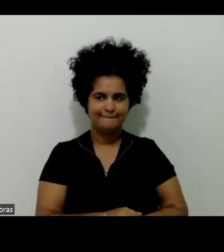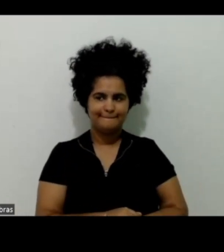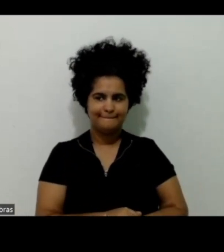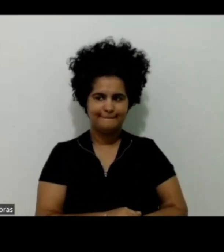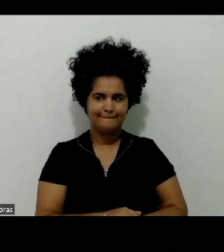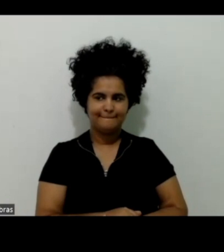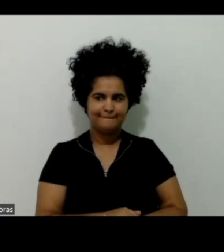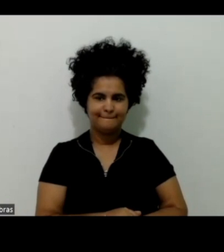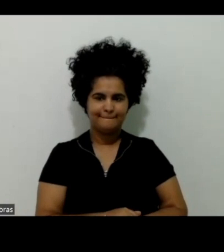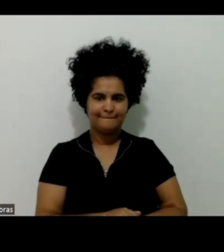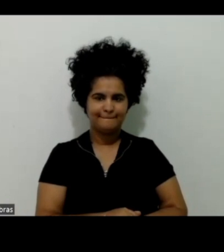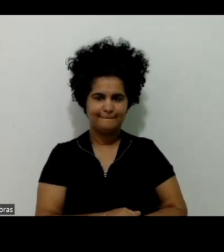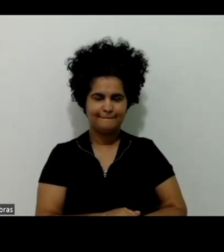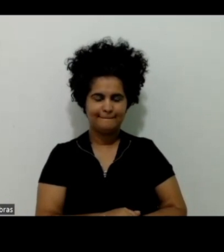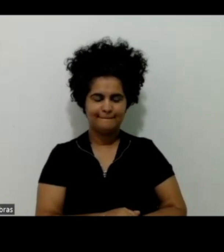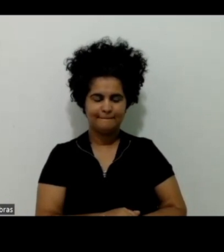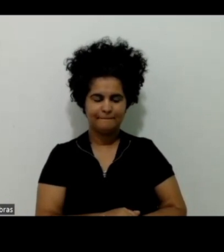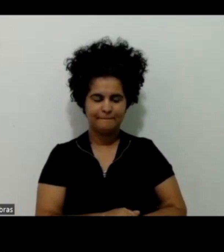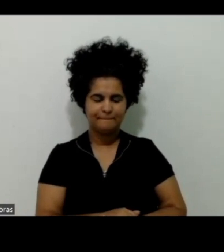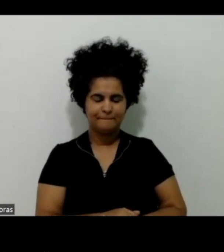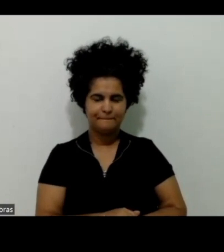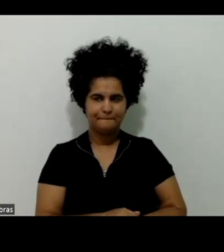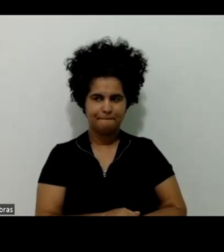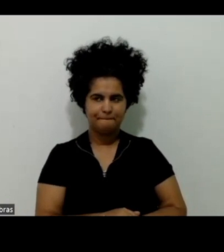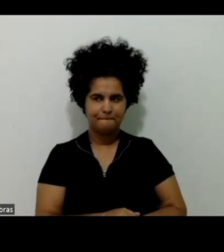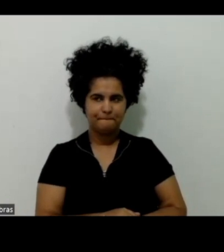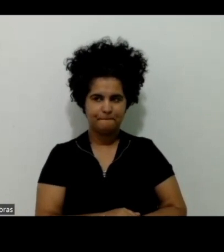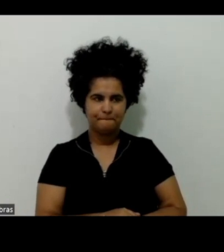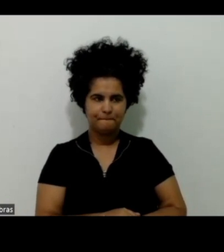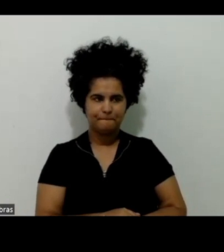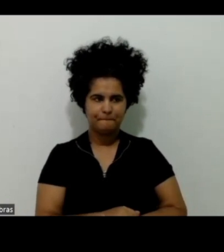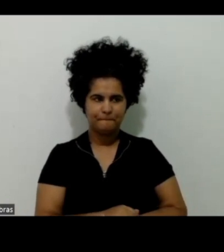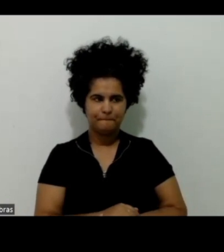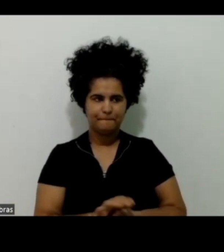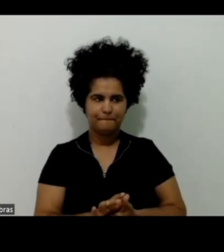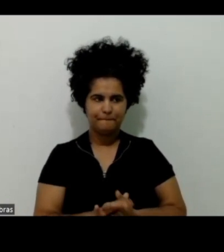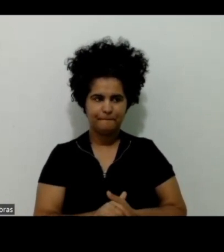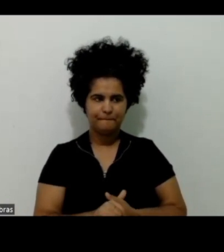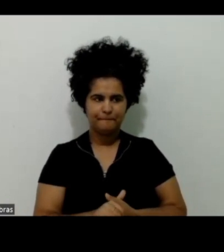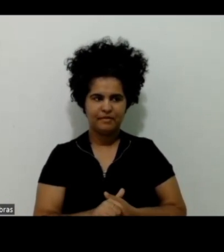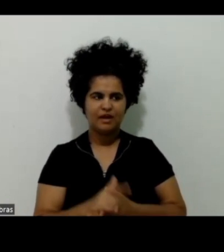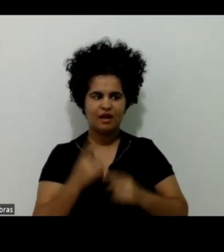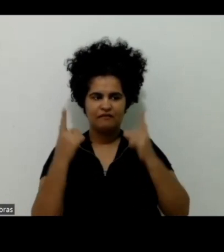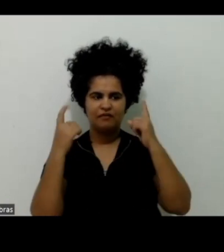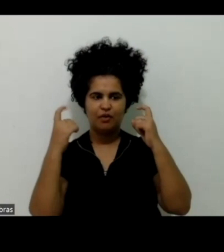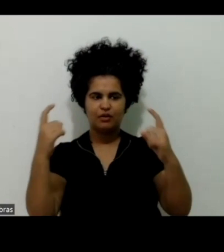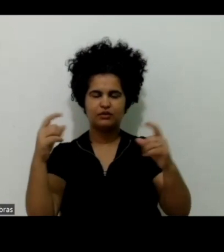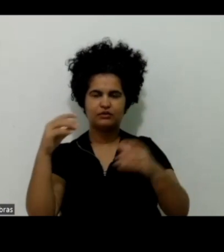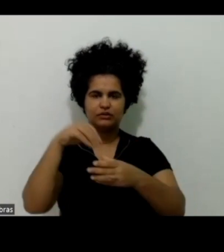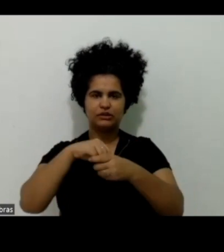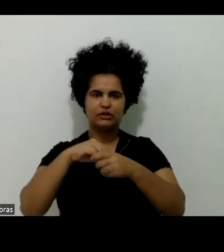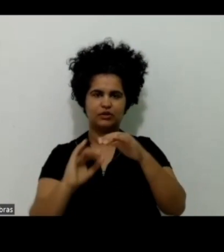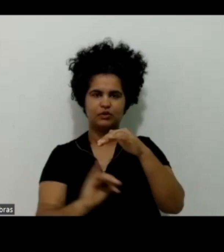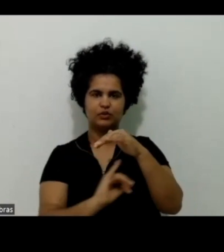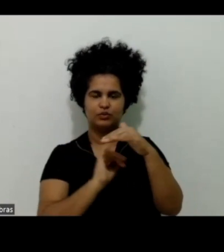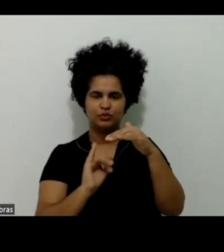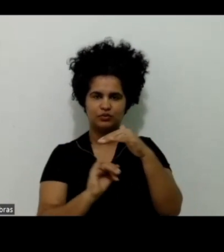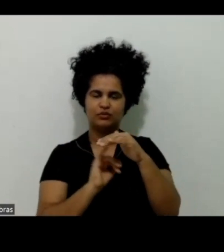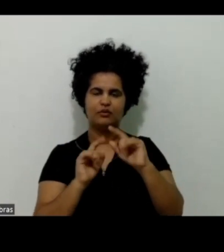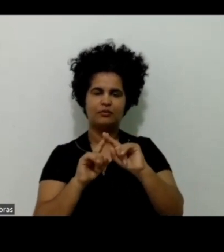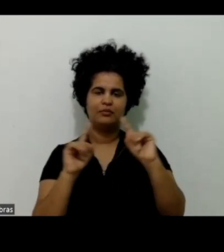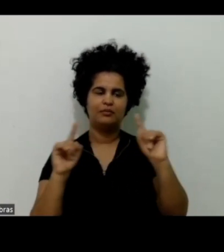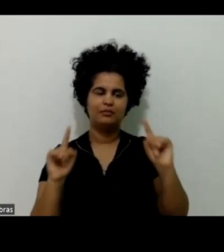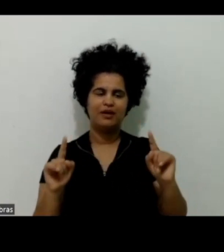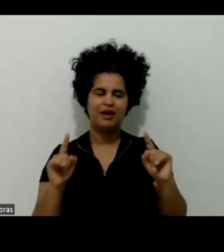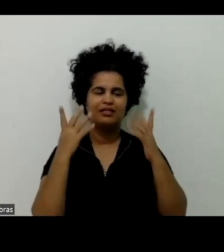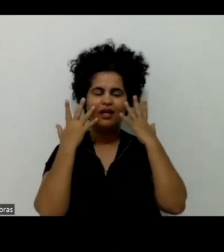pessoas negras serem a porta de entrada, né, da violência institucional, mas também uma ideia de uma naturalização da